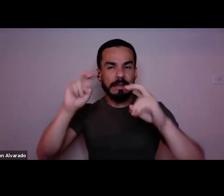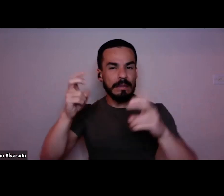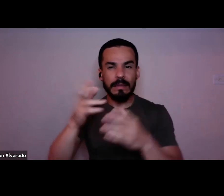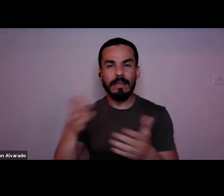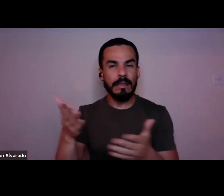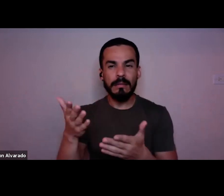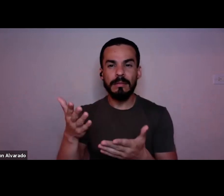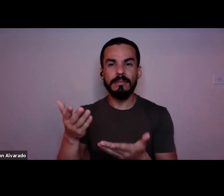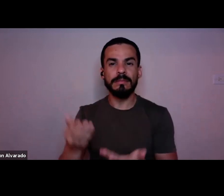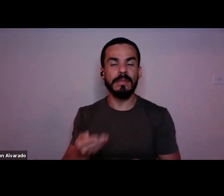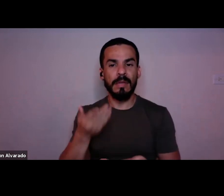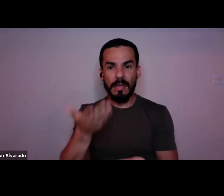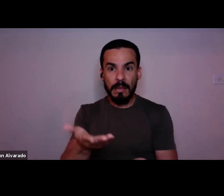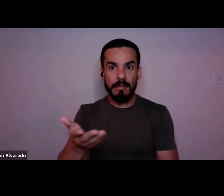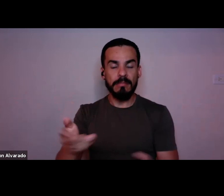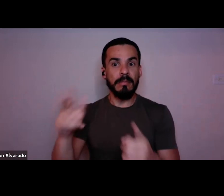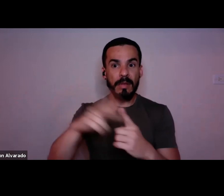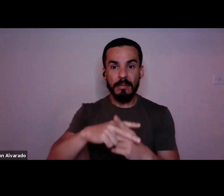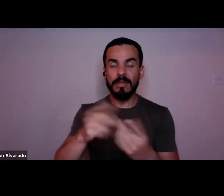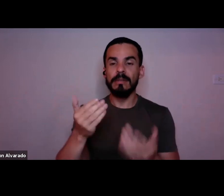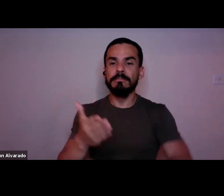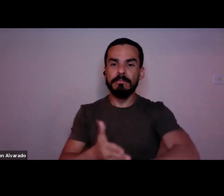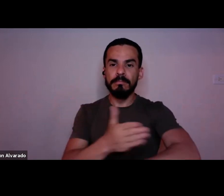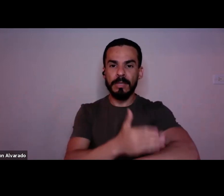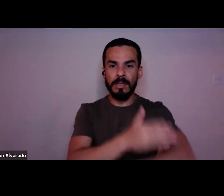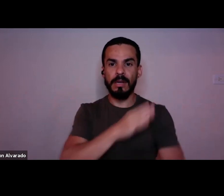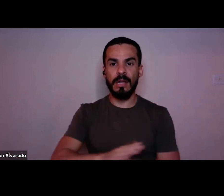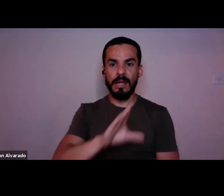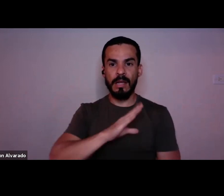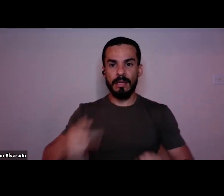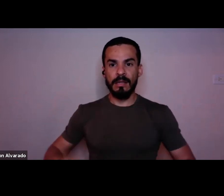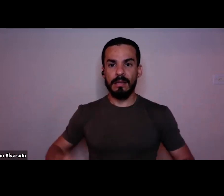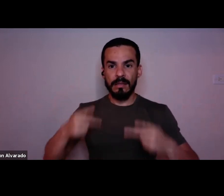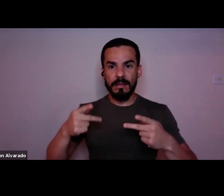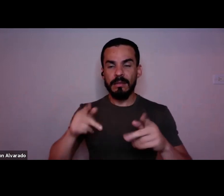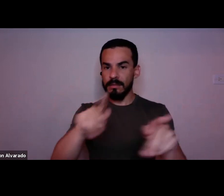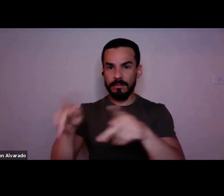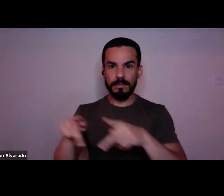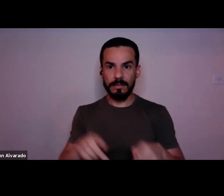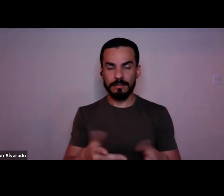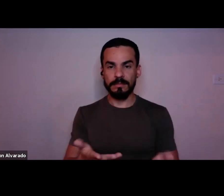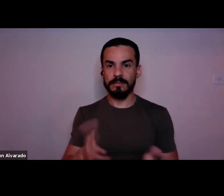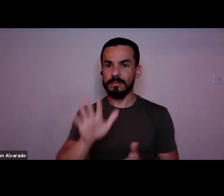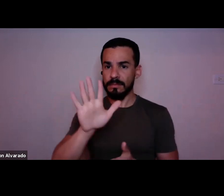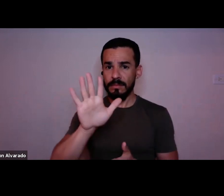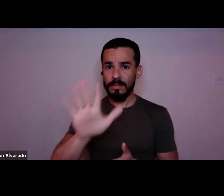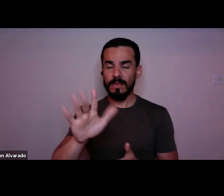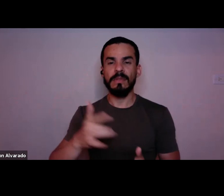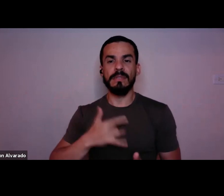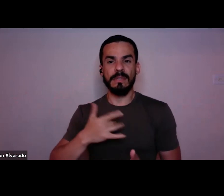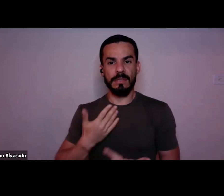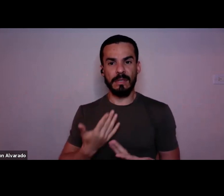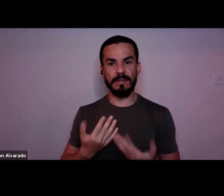poniéndolos en práctica mejorarán la calidad de vida de las personas su sensación de bienestar